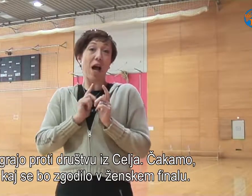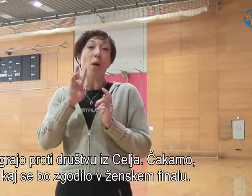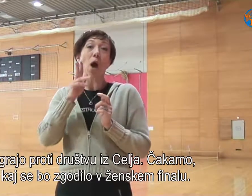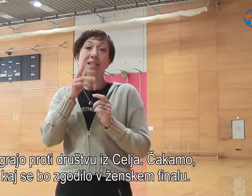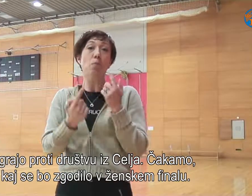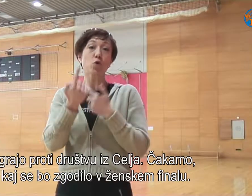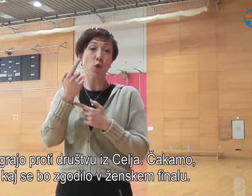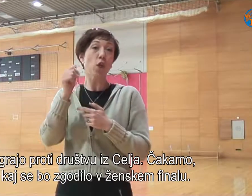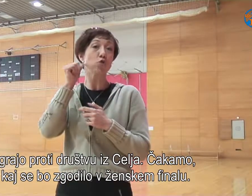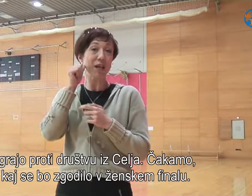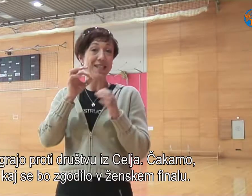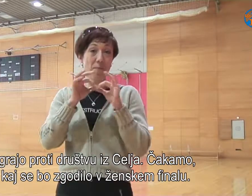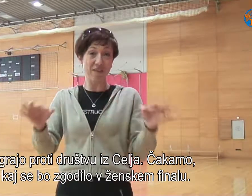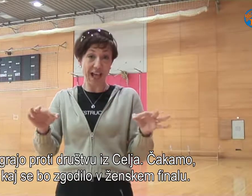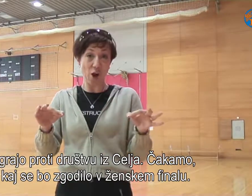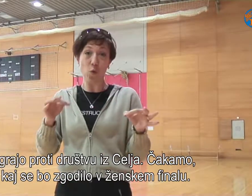čakamo, kaj se bo zgodilo v ženskem finalu.